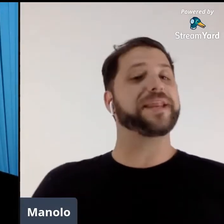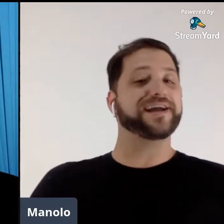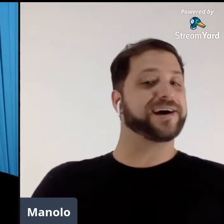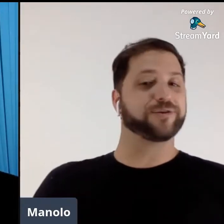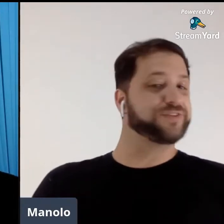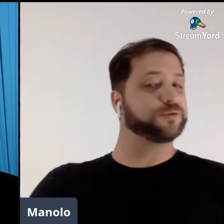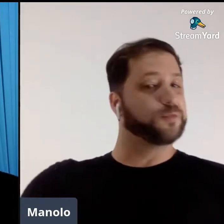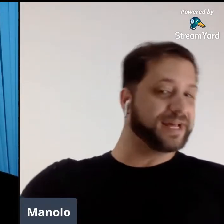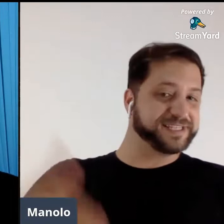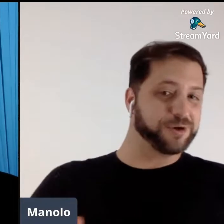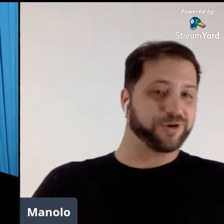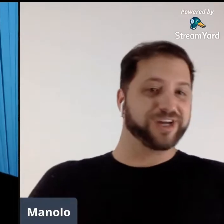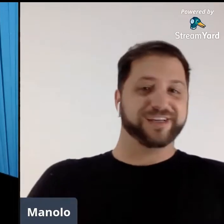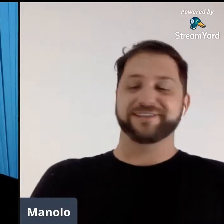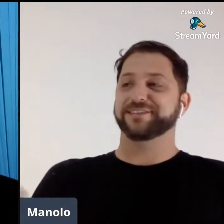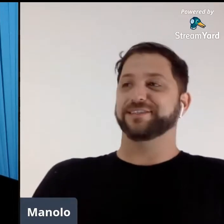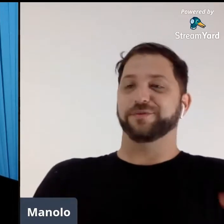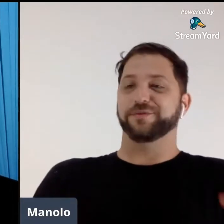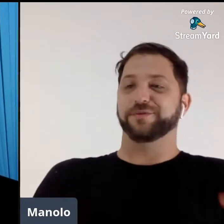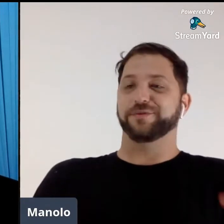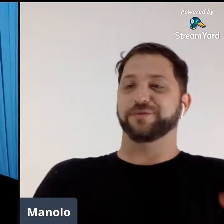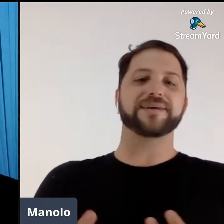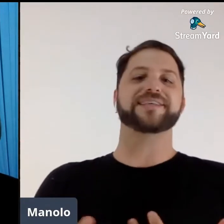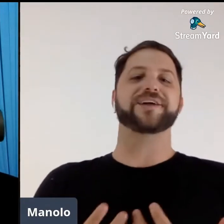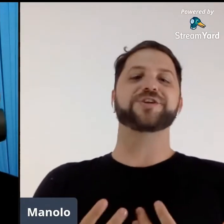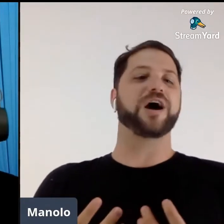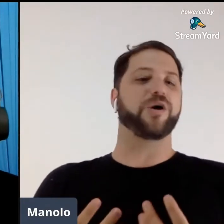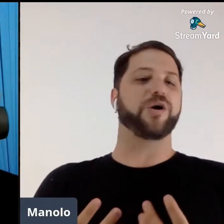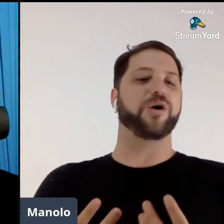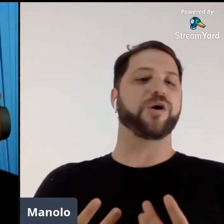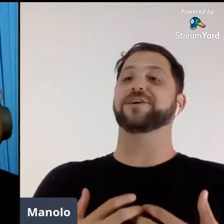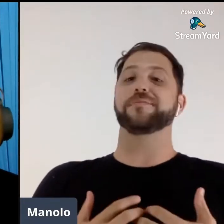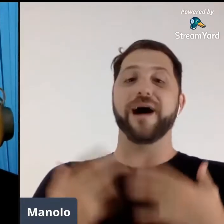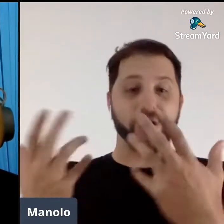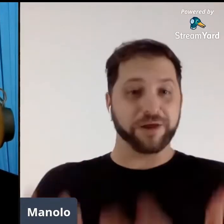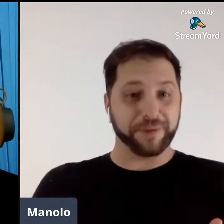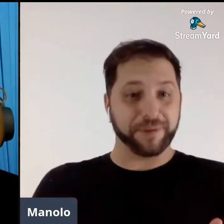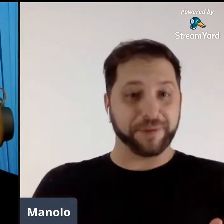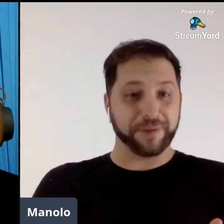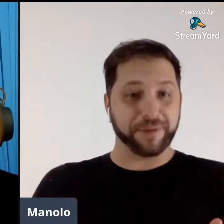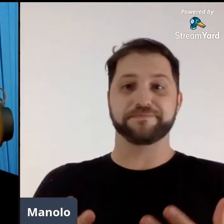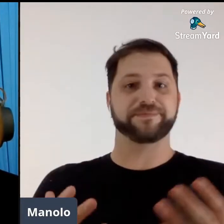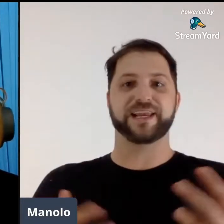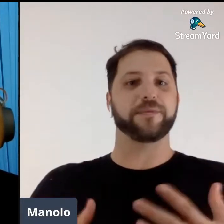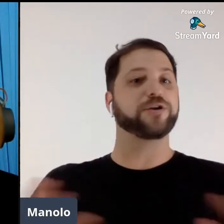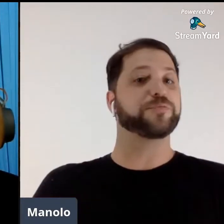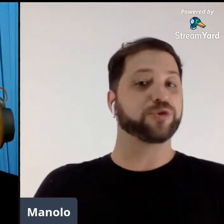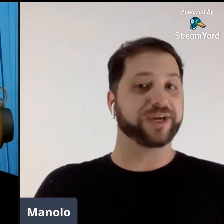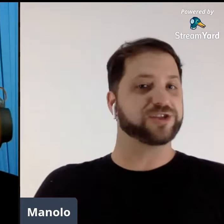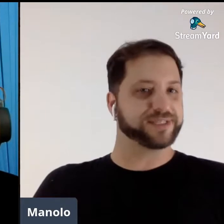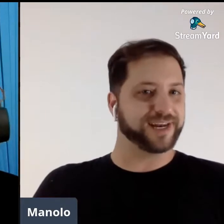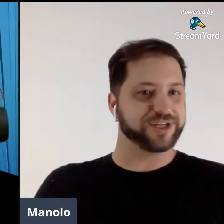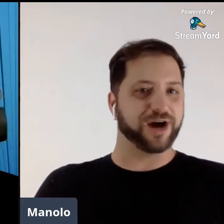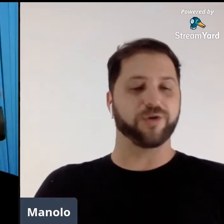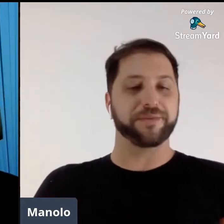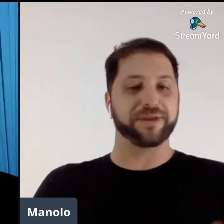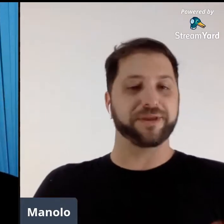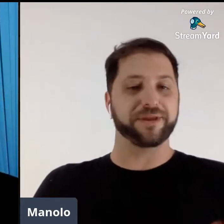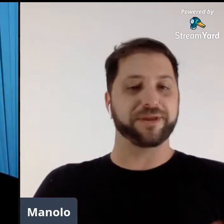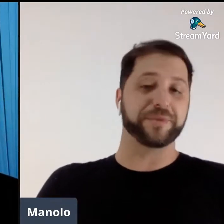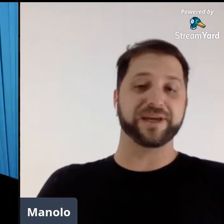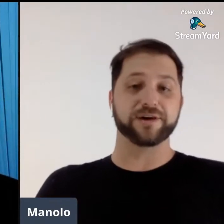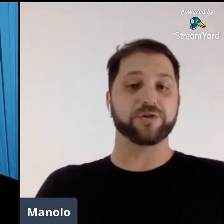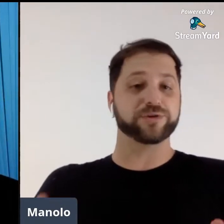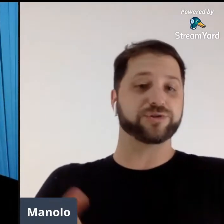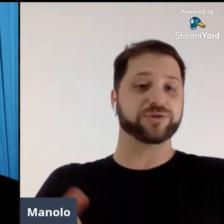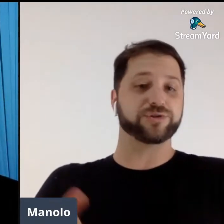como se fosse um americano vindo no Brasil. Se você tiver uma sala de aula, você vai dar uma aula para ele, né? Sei lá, uma aula de português, uma sala de